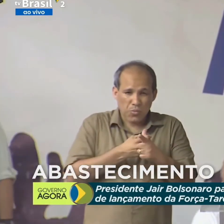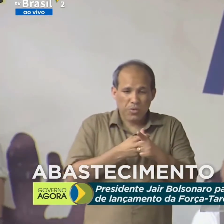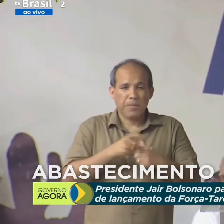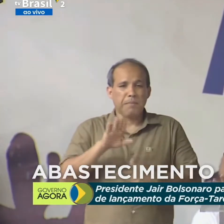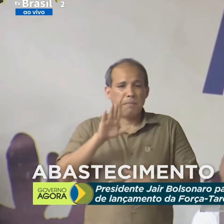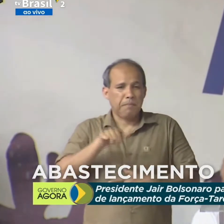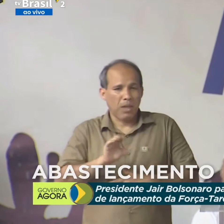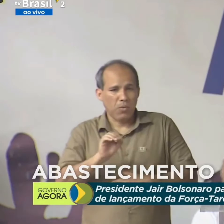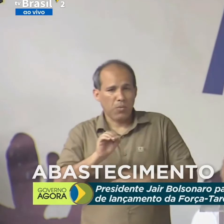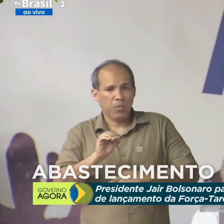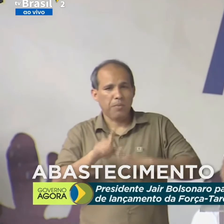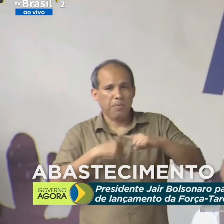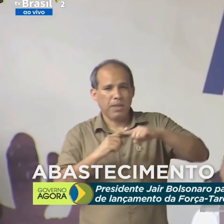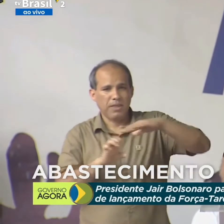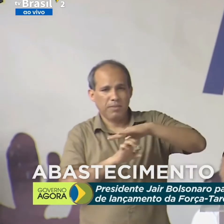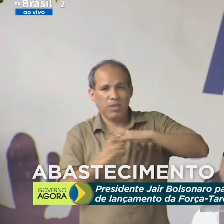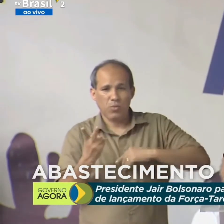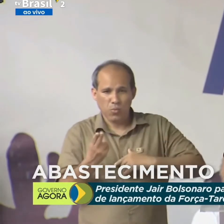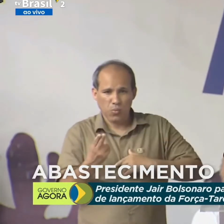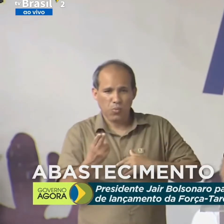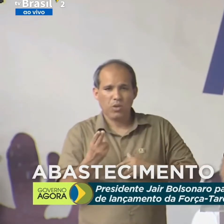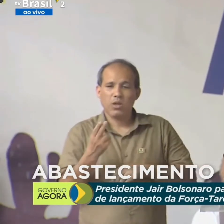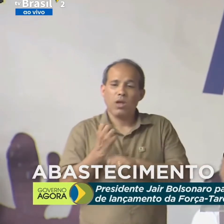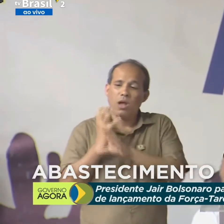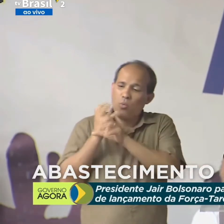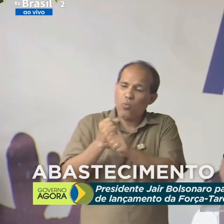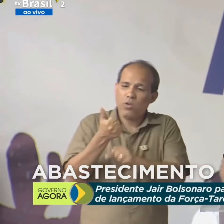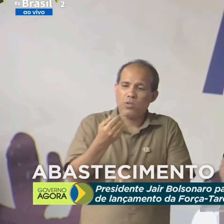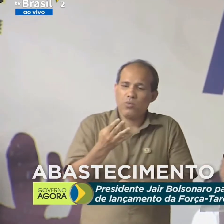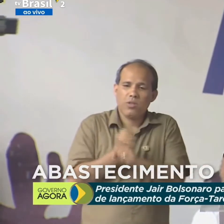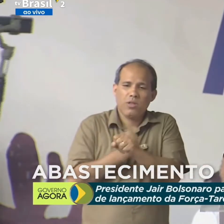banco e dessa empresa, ao longo de 14 anos